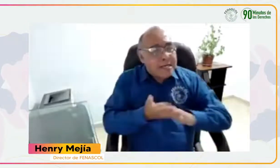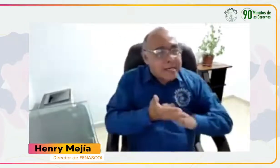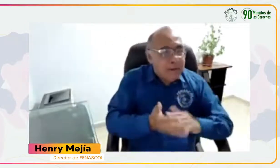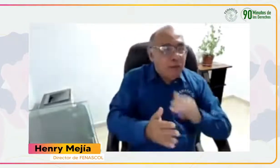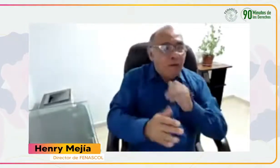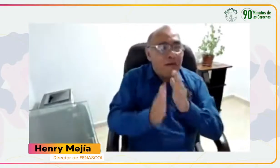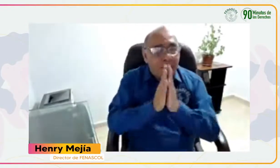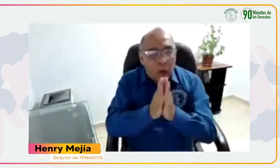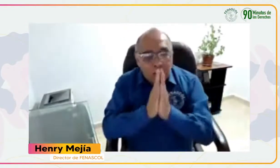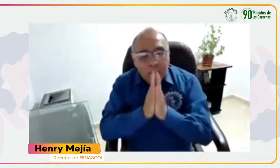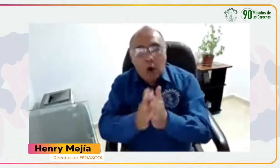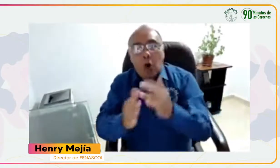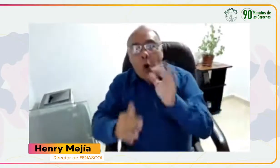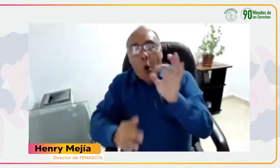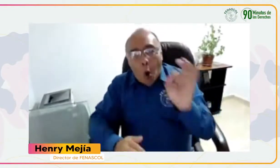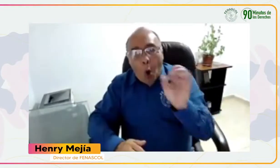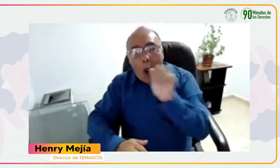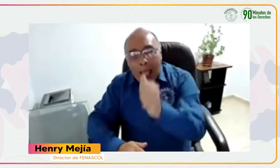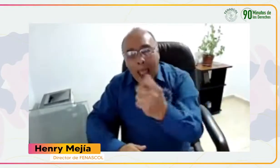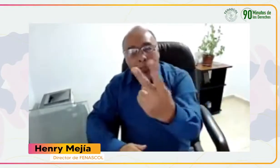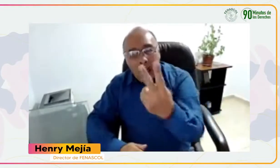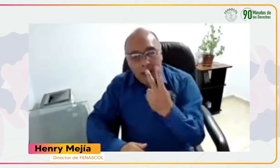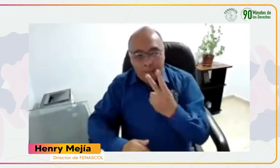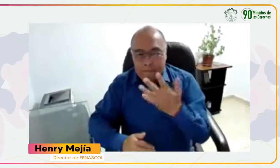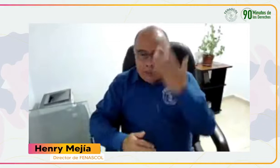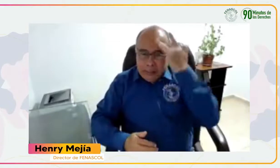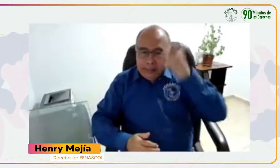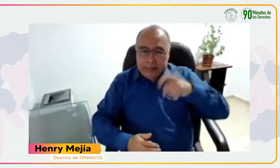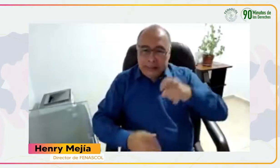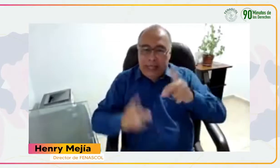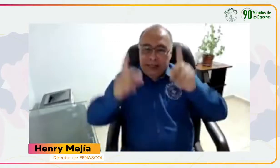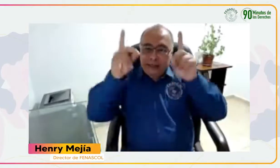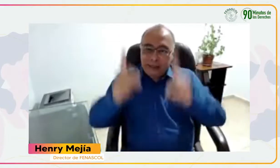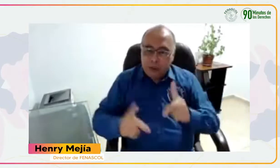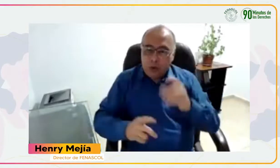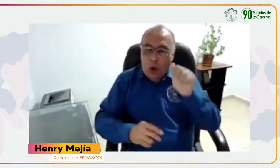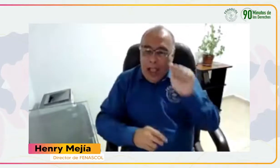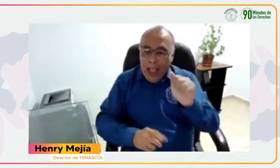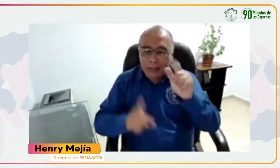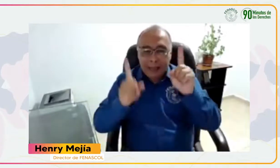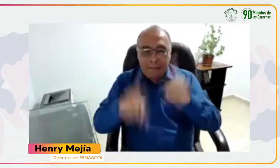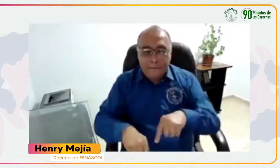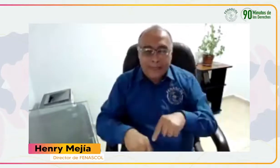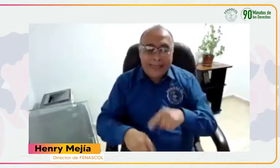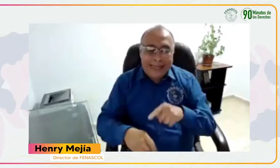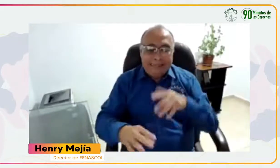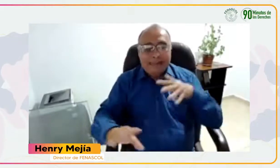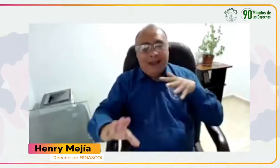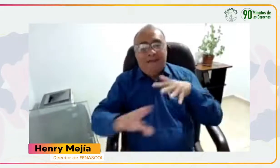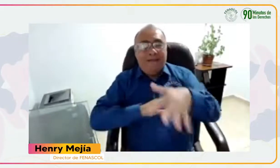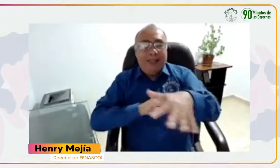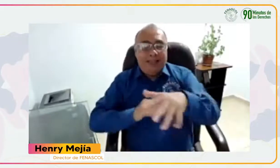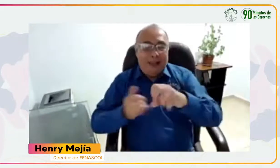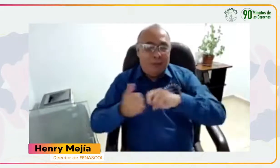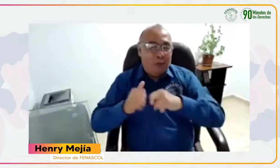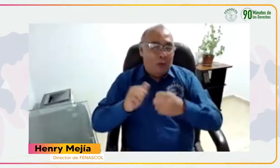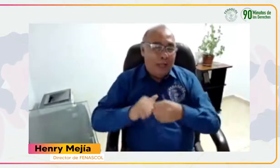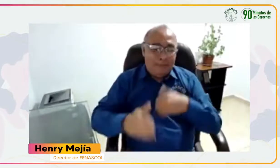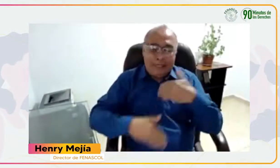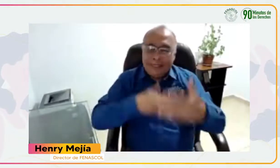nuevamente se han transformado como esas dinámicas. Siempre nosotros insistimos y manejamos esa política. Debe existir una mujer, debe